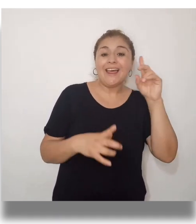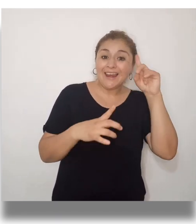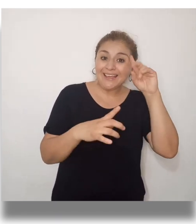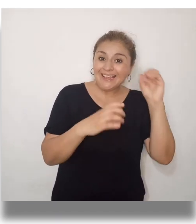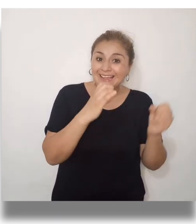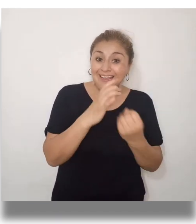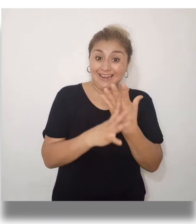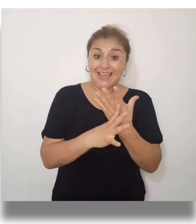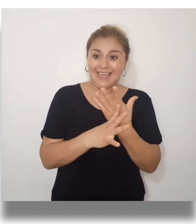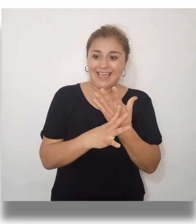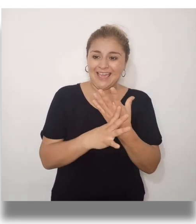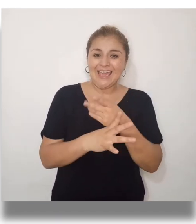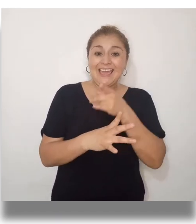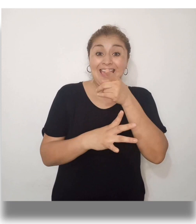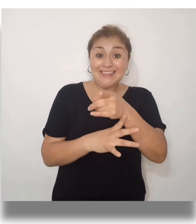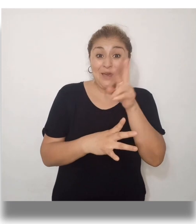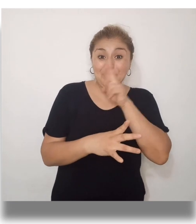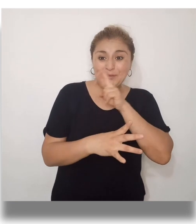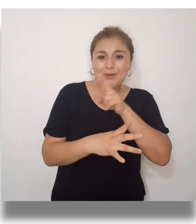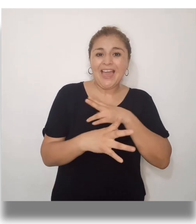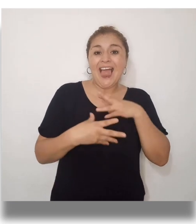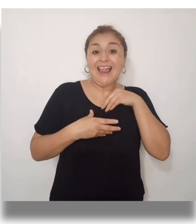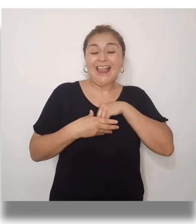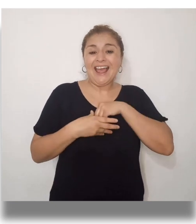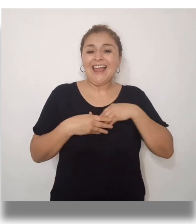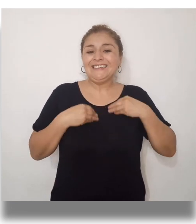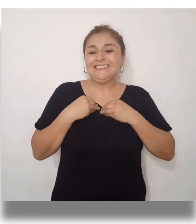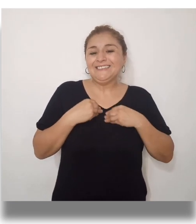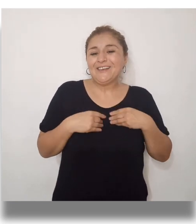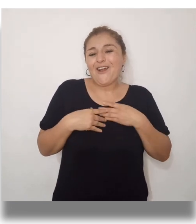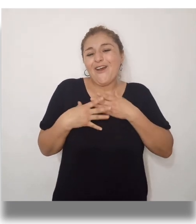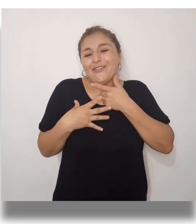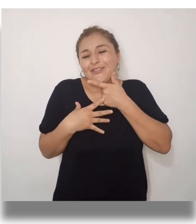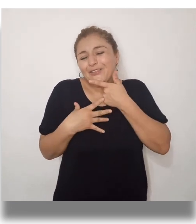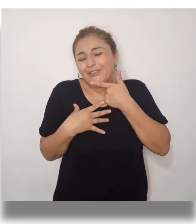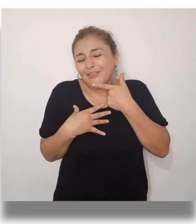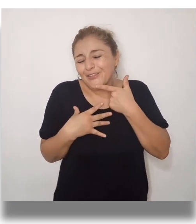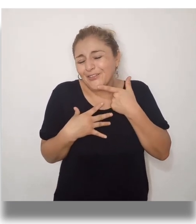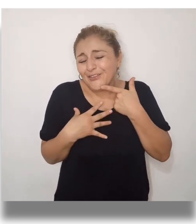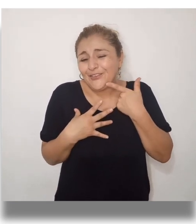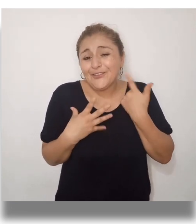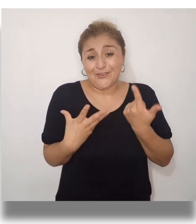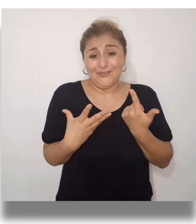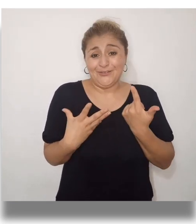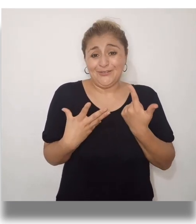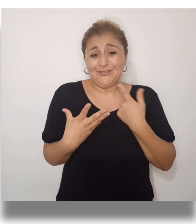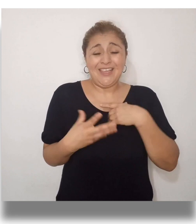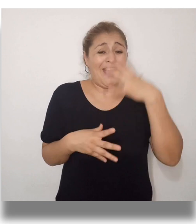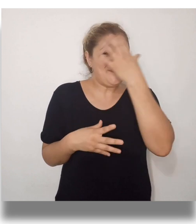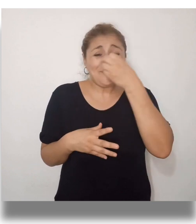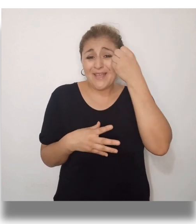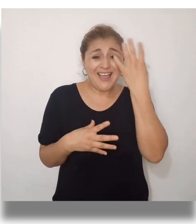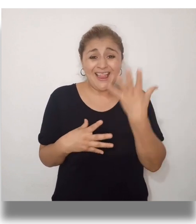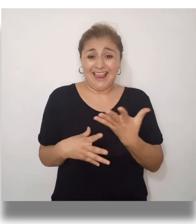belleza inteligencia Y sensibilidad todo en uno llena de muchas otras